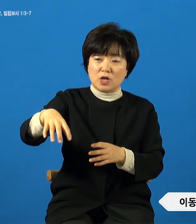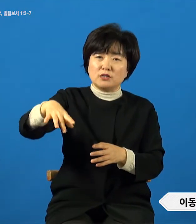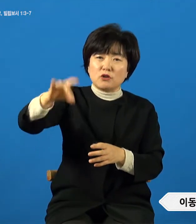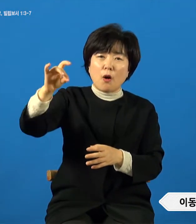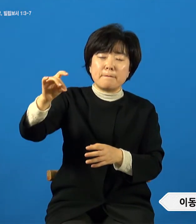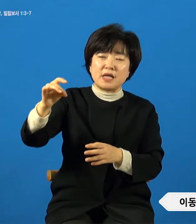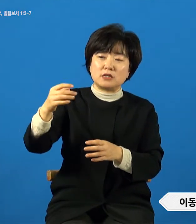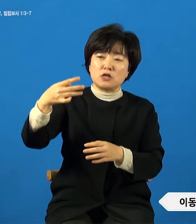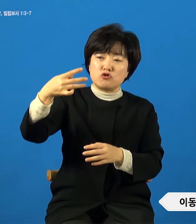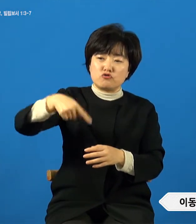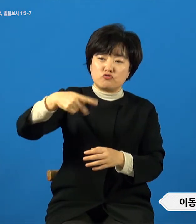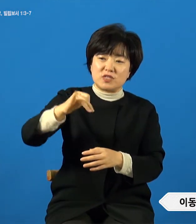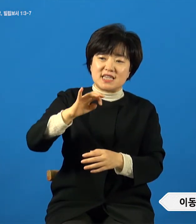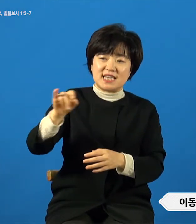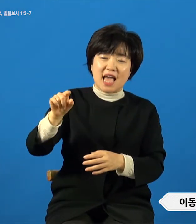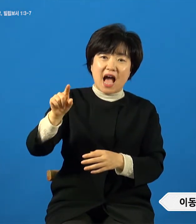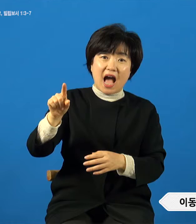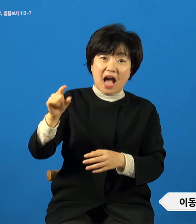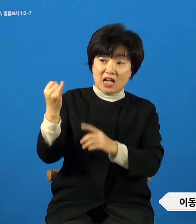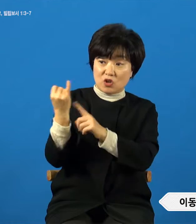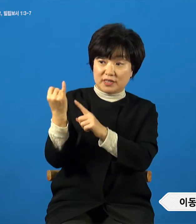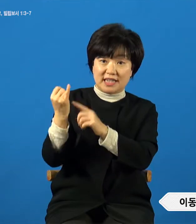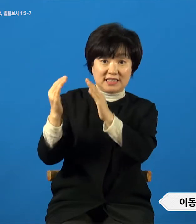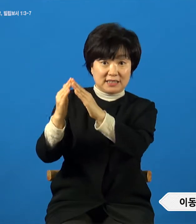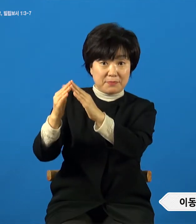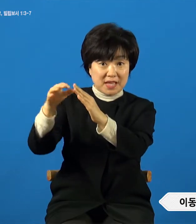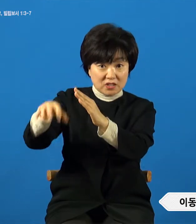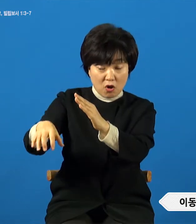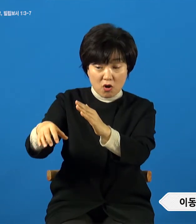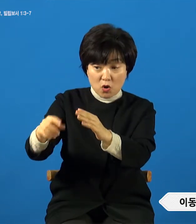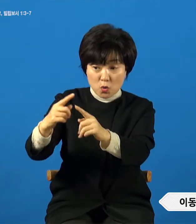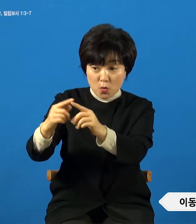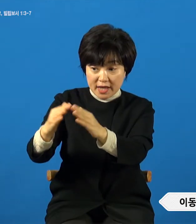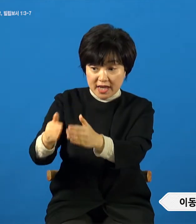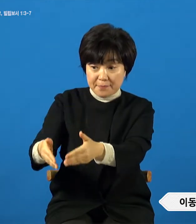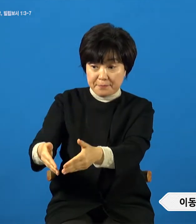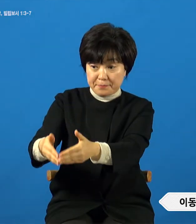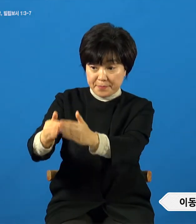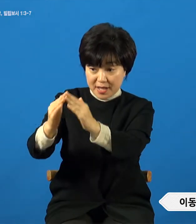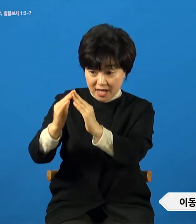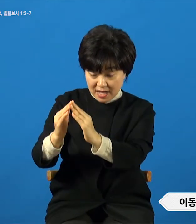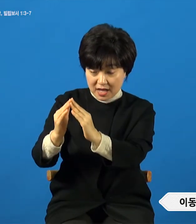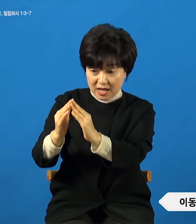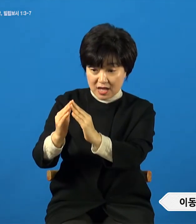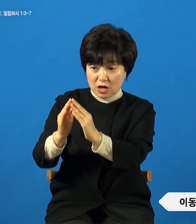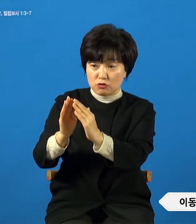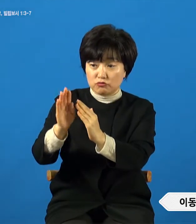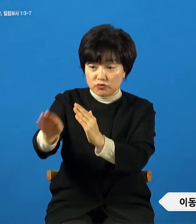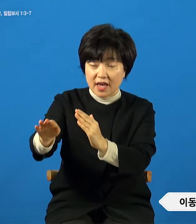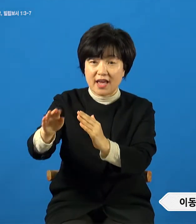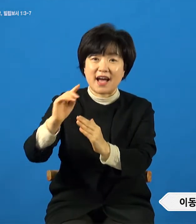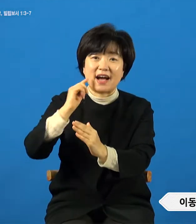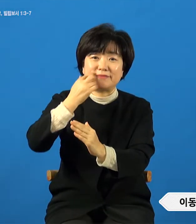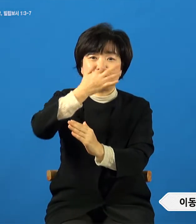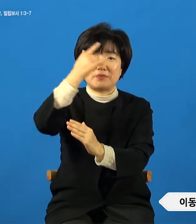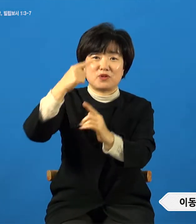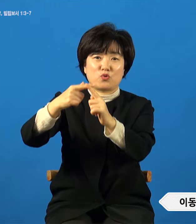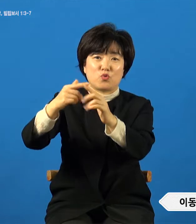저는 빌립보 교회가 탄생했다고 생각하지만 그 후에 이제 다시 거기도 아름답게 교회당을 세워놓게